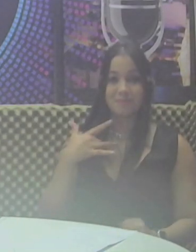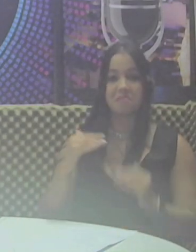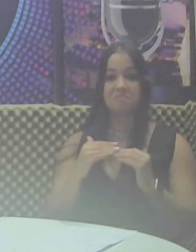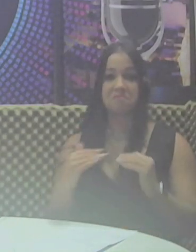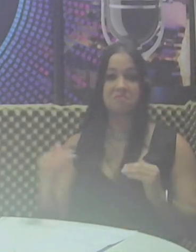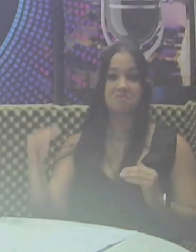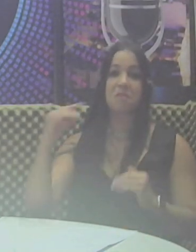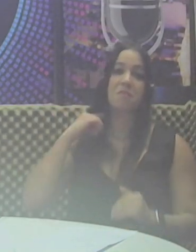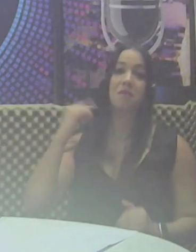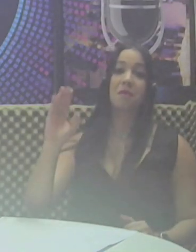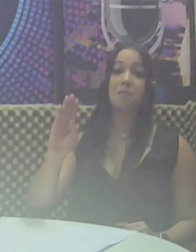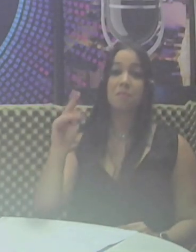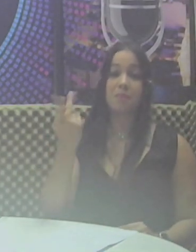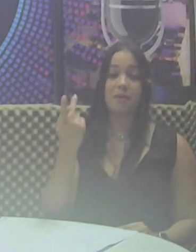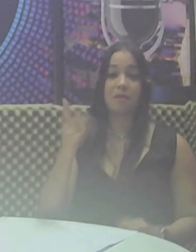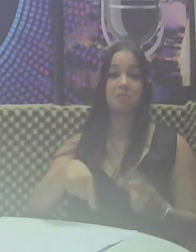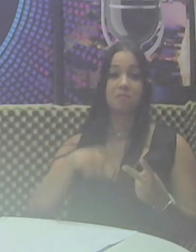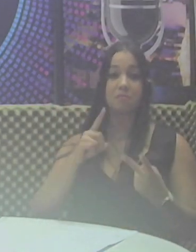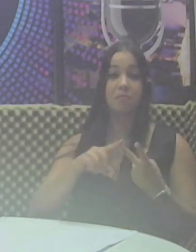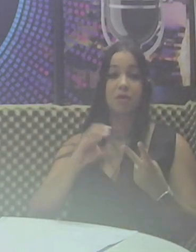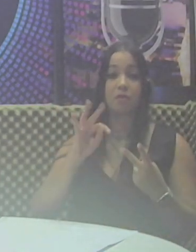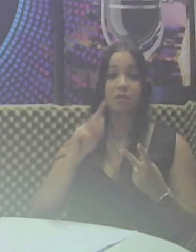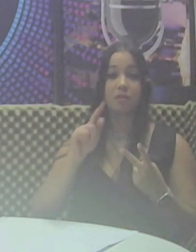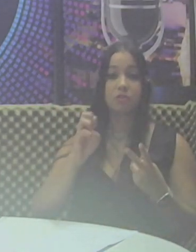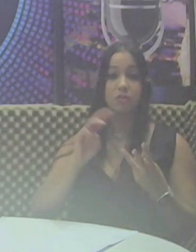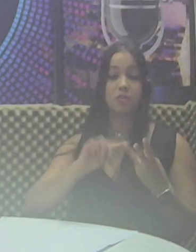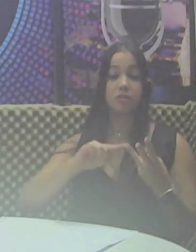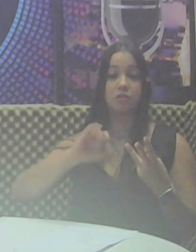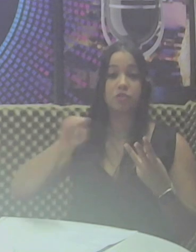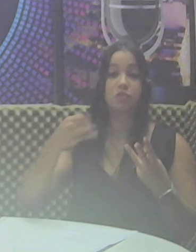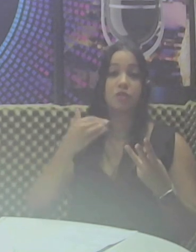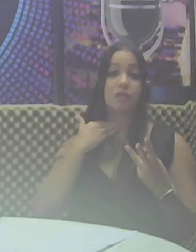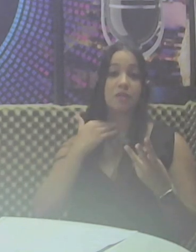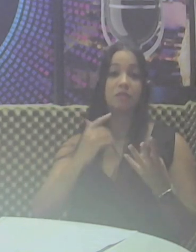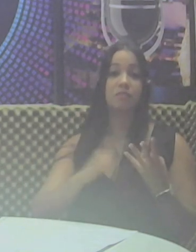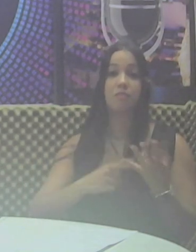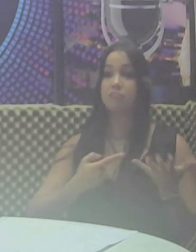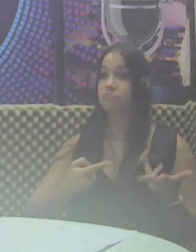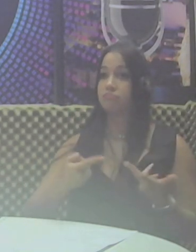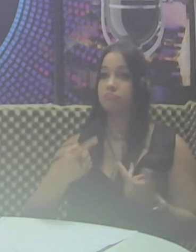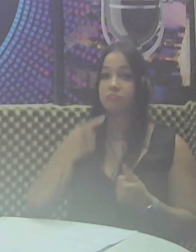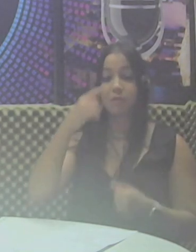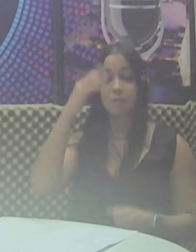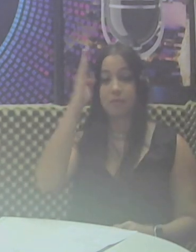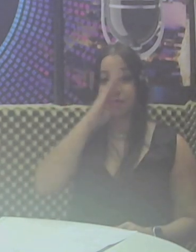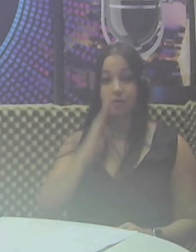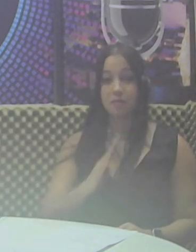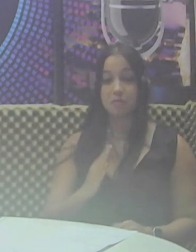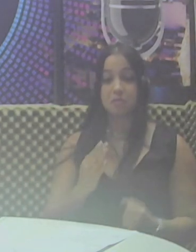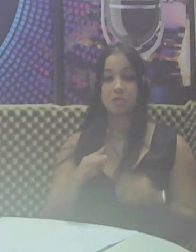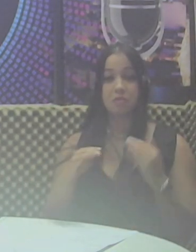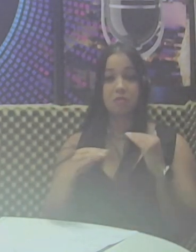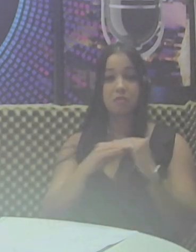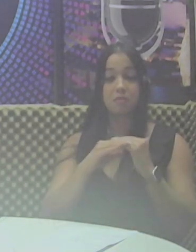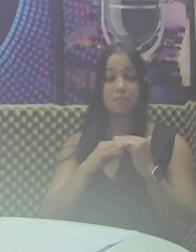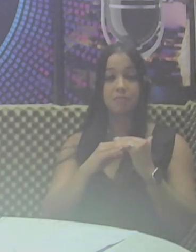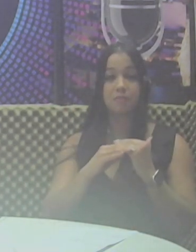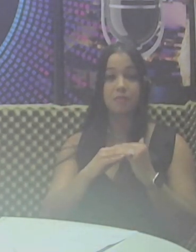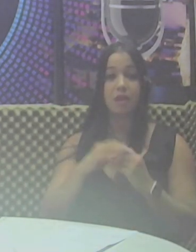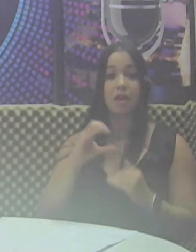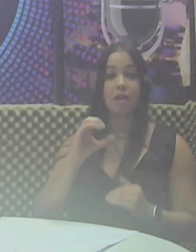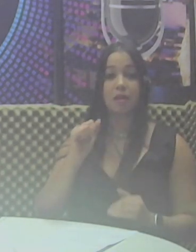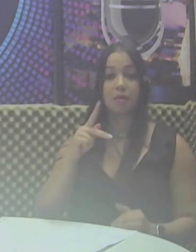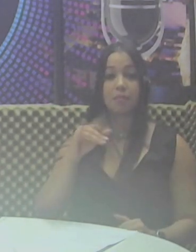Horizonte, Contagem, Juiz de Fora e de outras cidades brasileiras do mesmo porte, como Campinas e Ribeirão Preto,